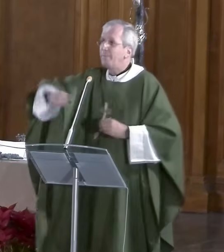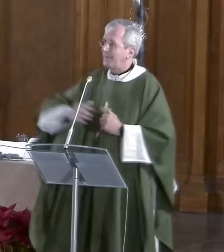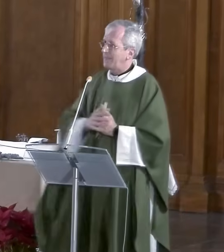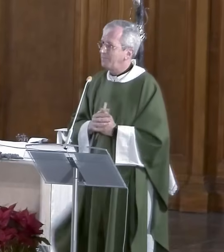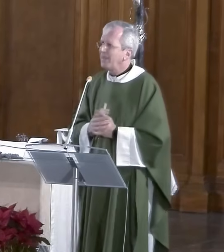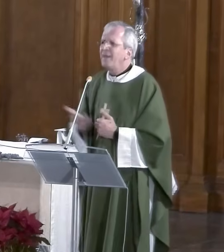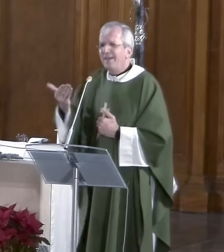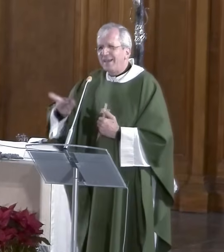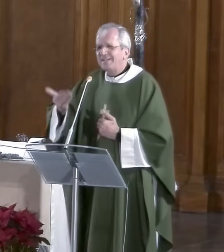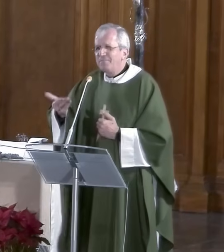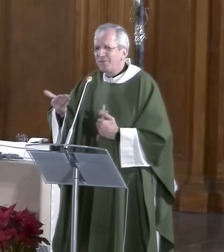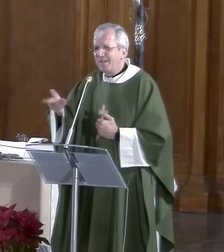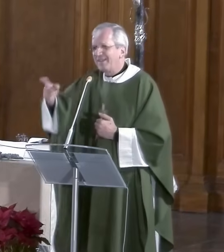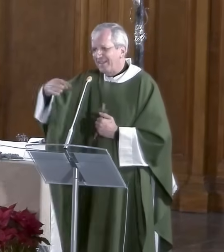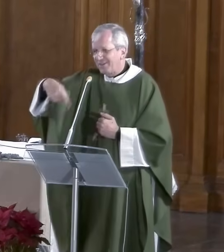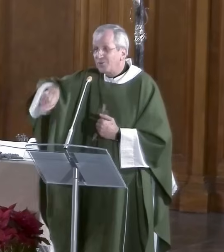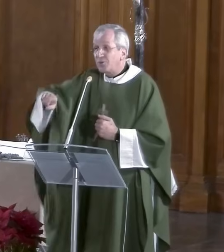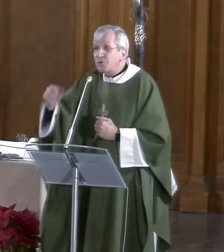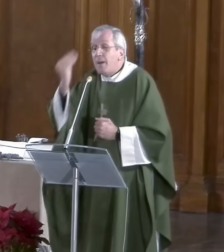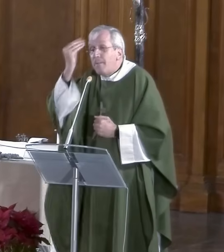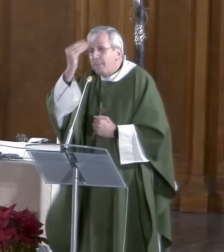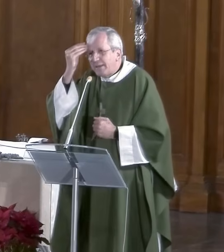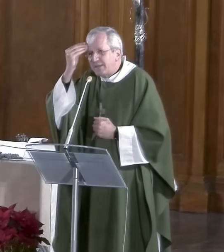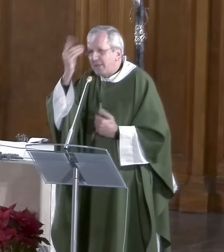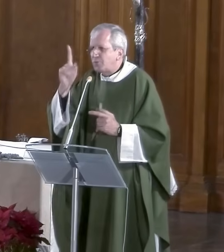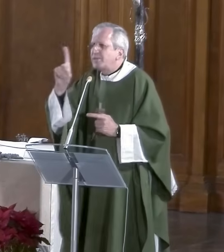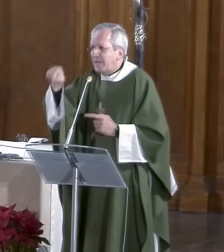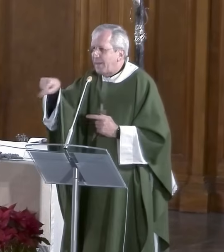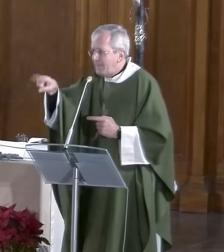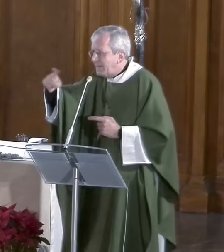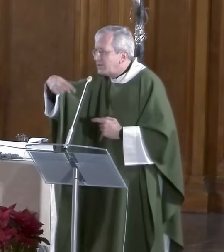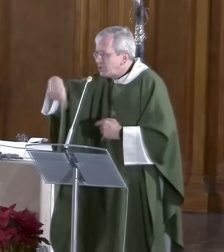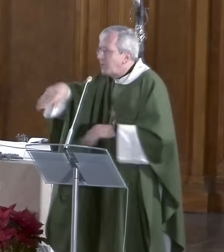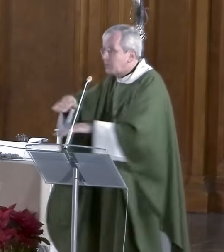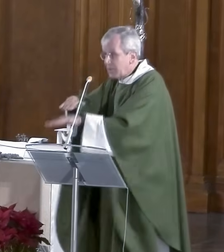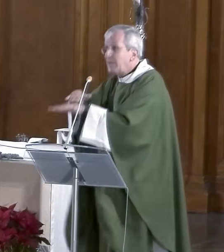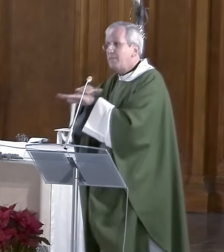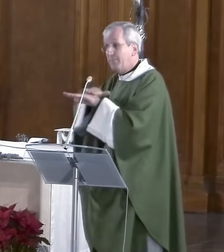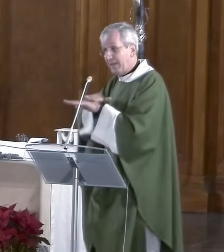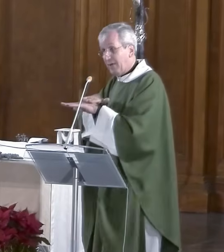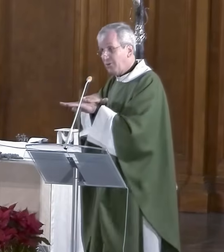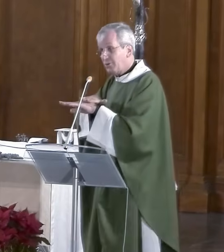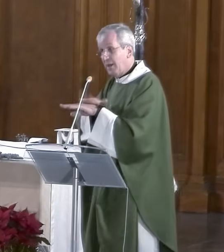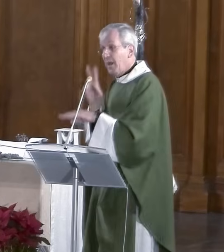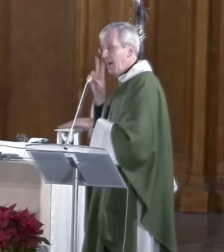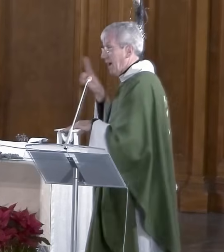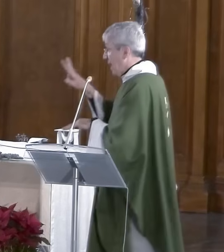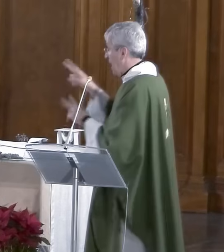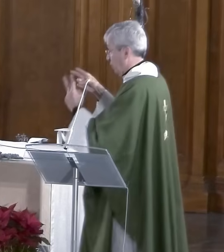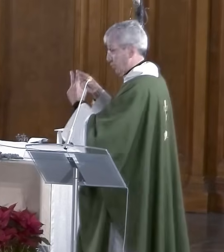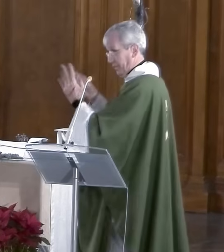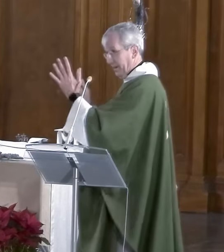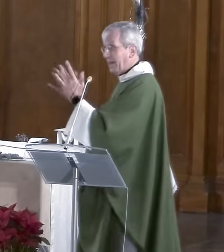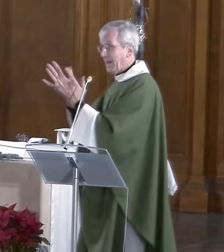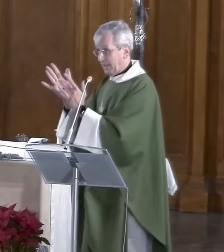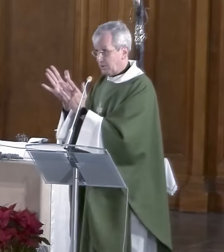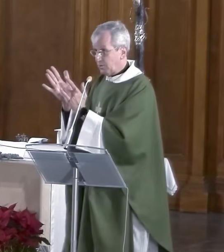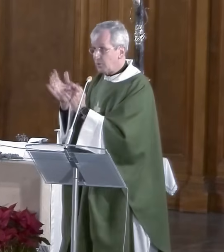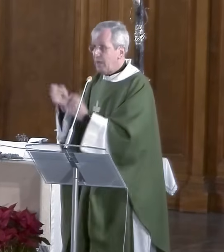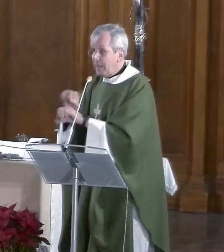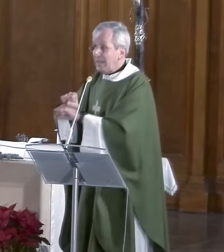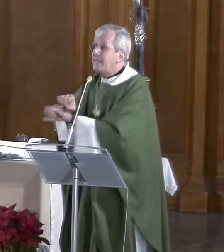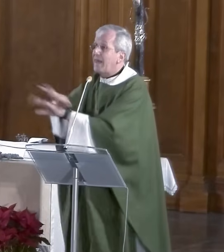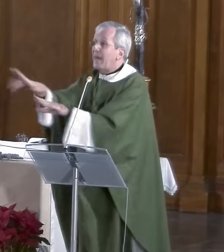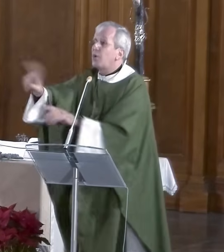nuestra vida. Es importante que nosotros pensemos que también somos invitados a conocer a